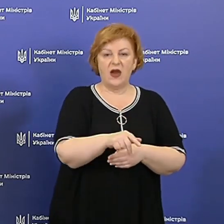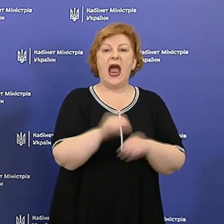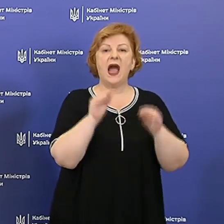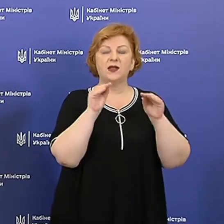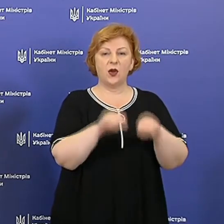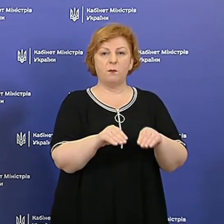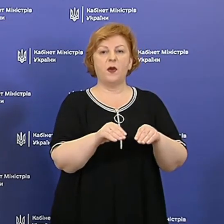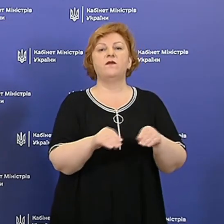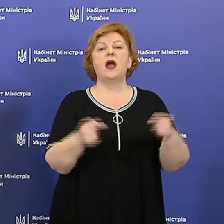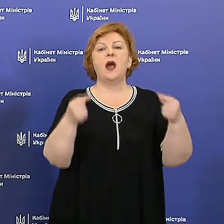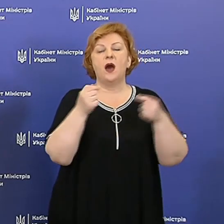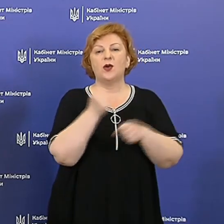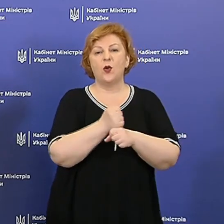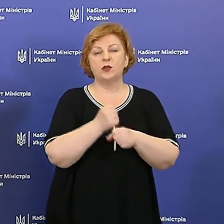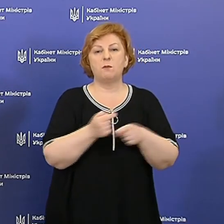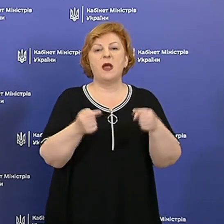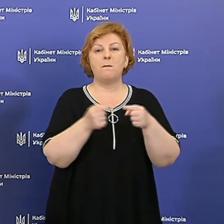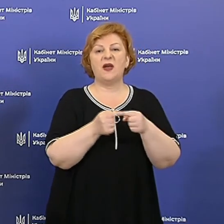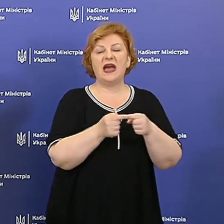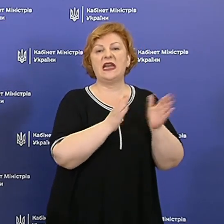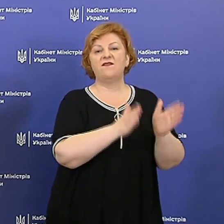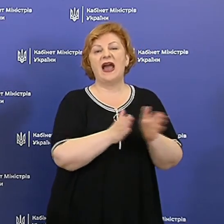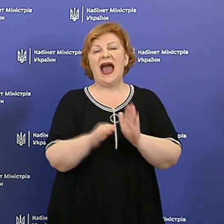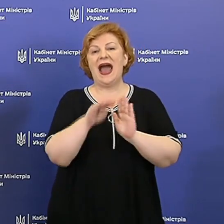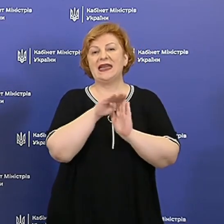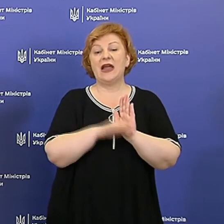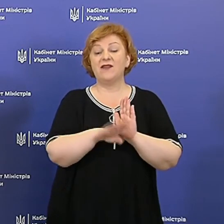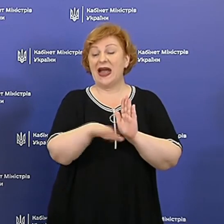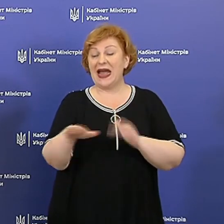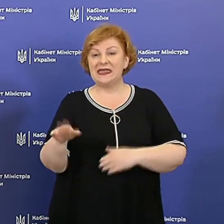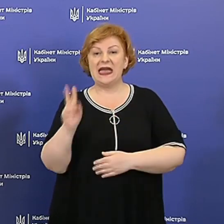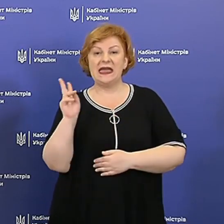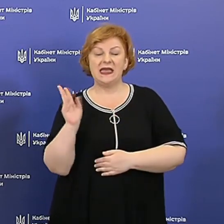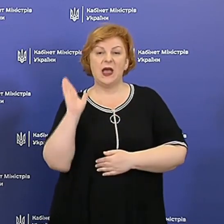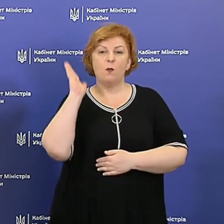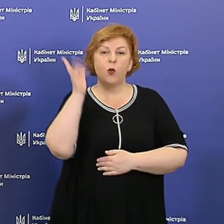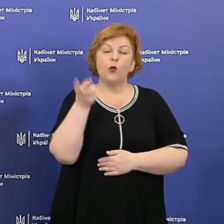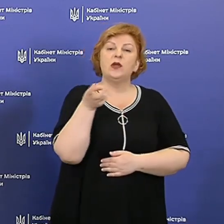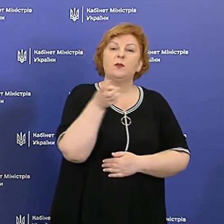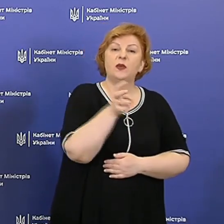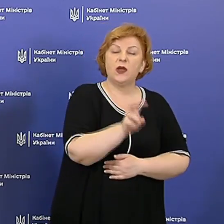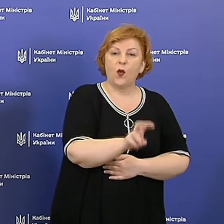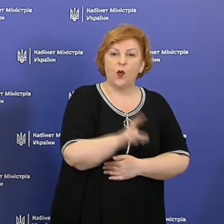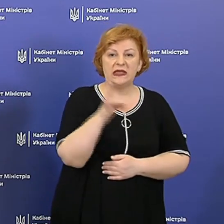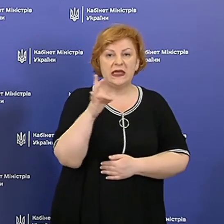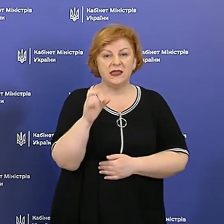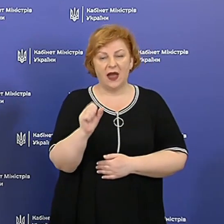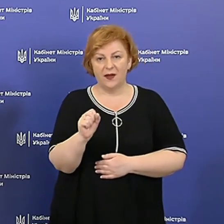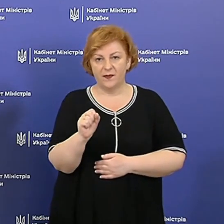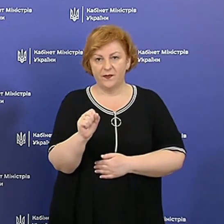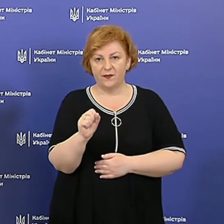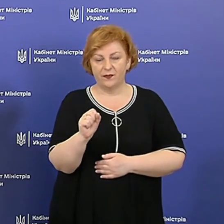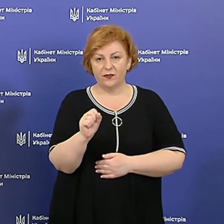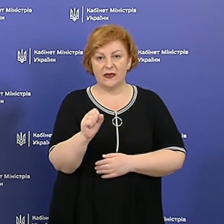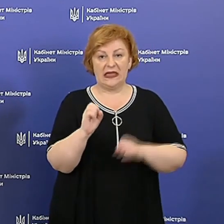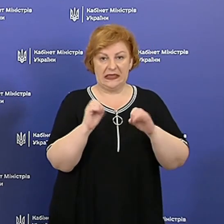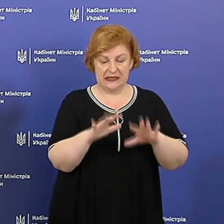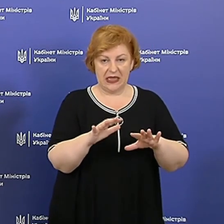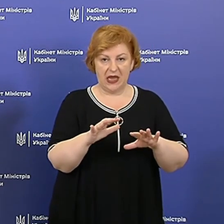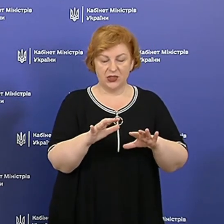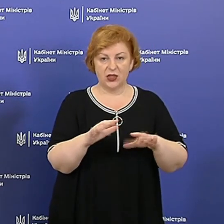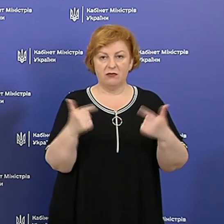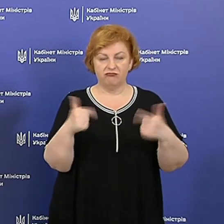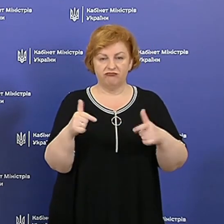розроблені певні графіки. Діти, які будуть приходити на здачу